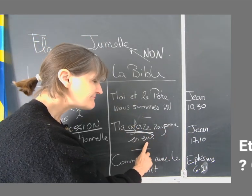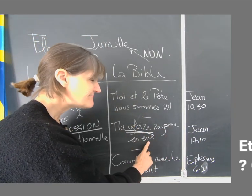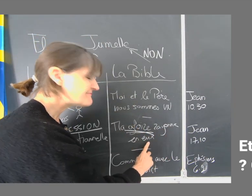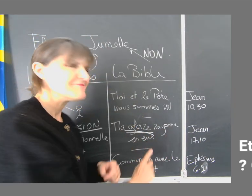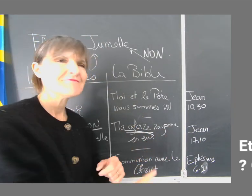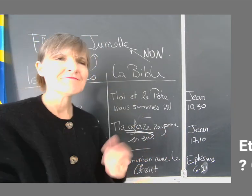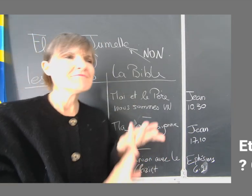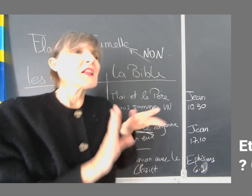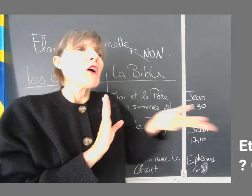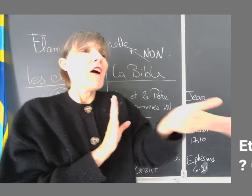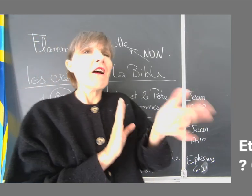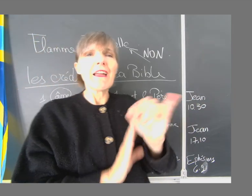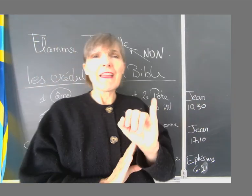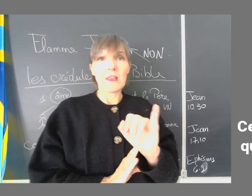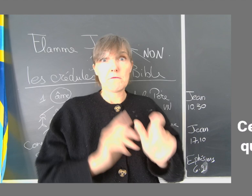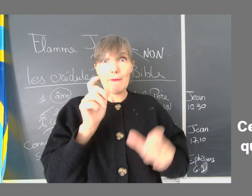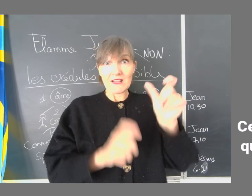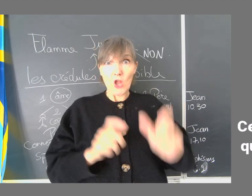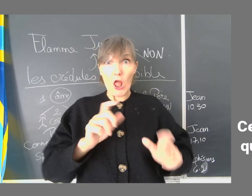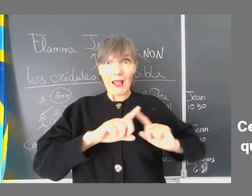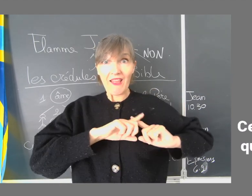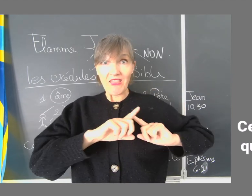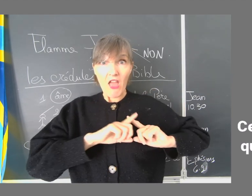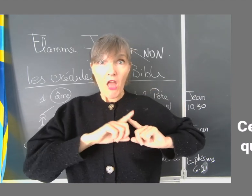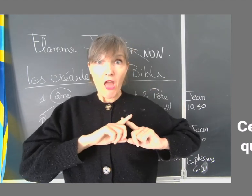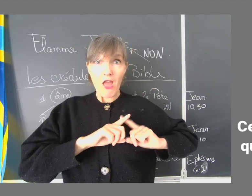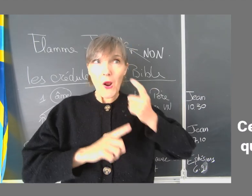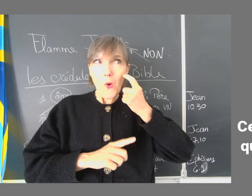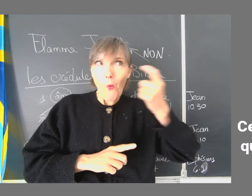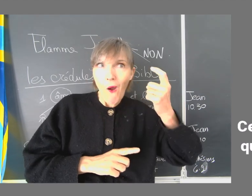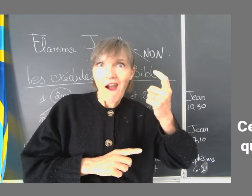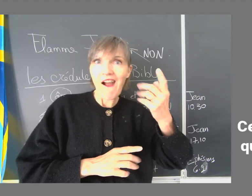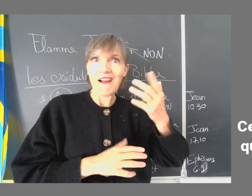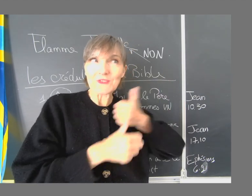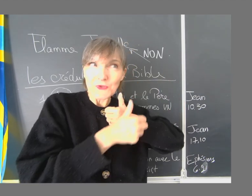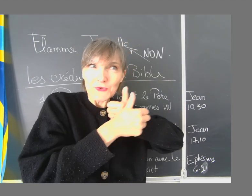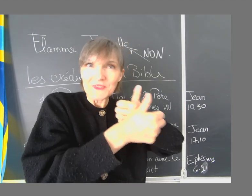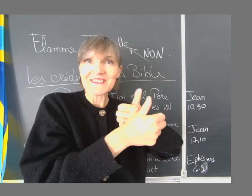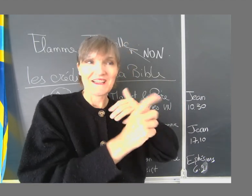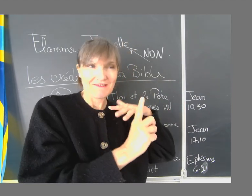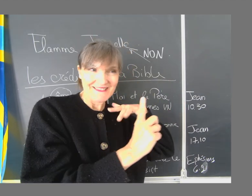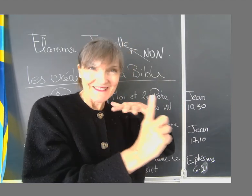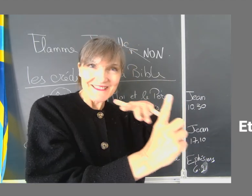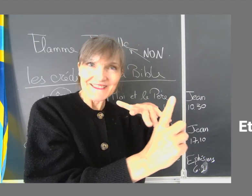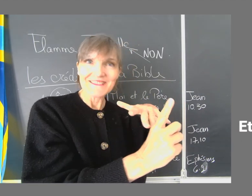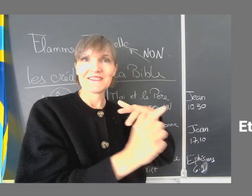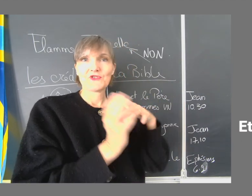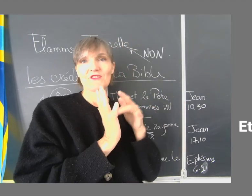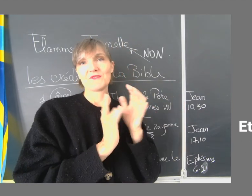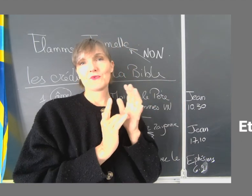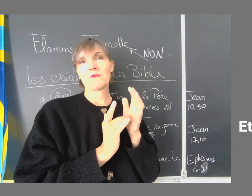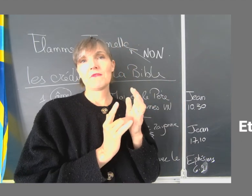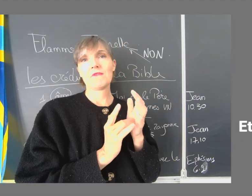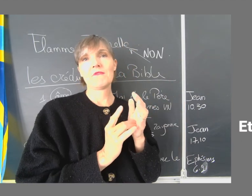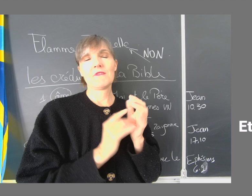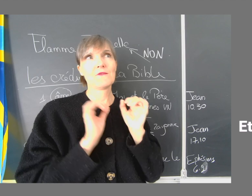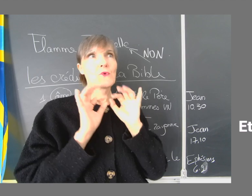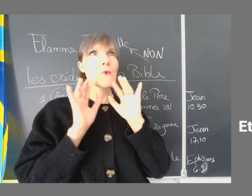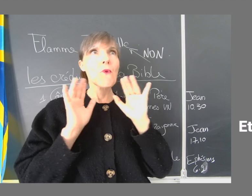eux c'est qui c'est les chrétiens ce sont les chrétiens qui suivent qui sont les disciples de jésus et la gloire de jésus elle est sur les